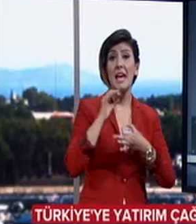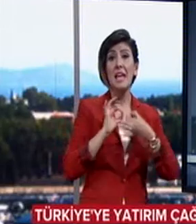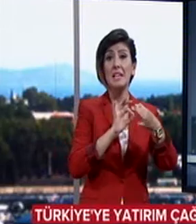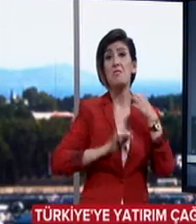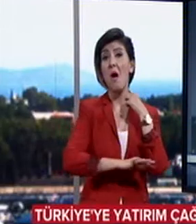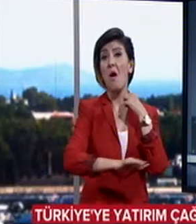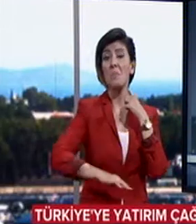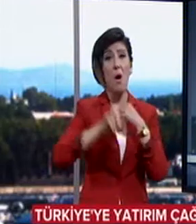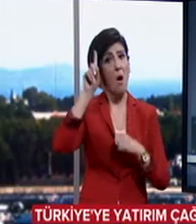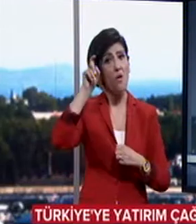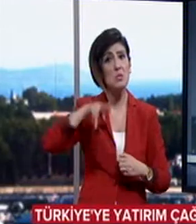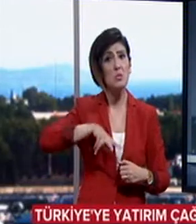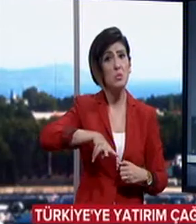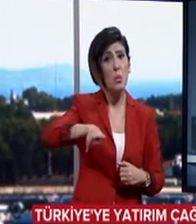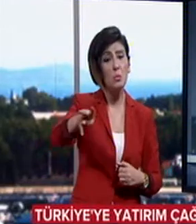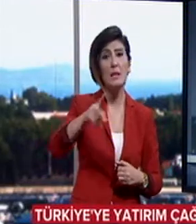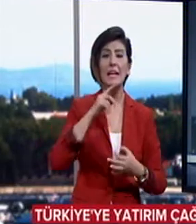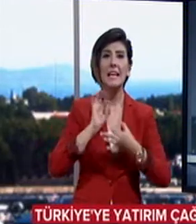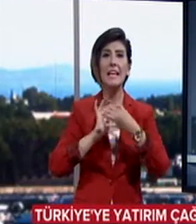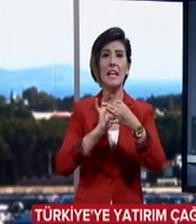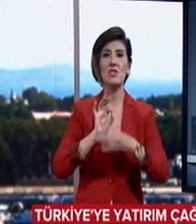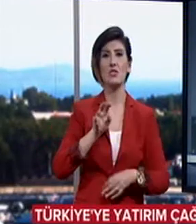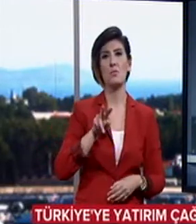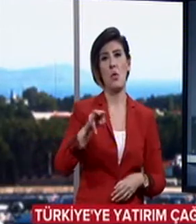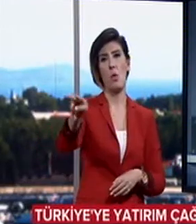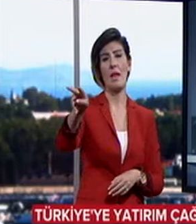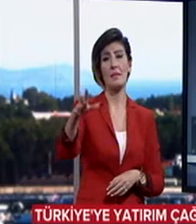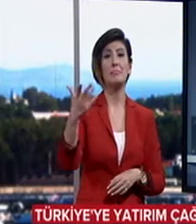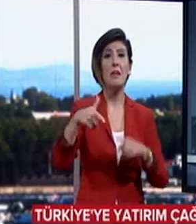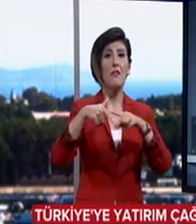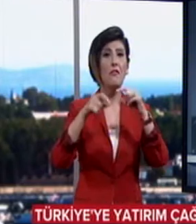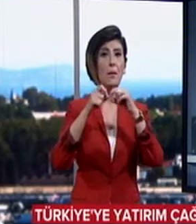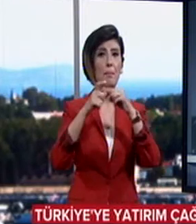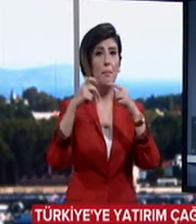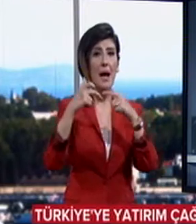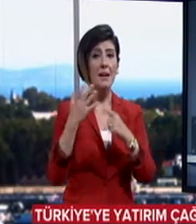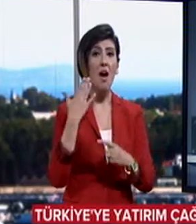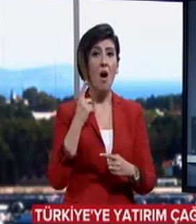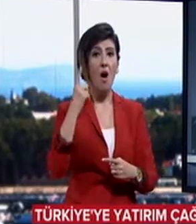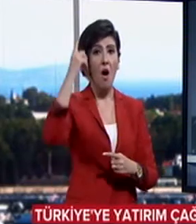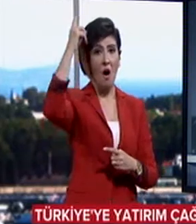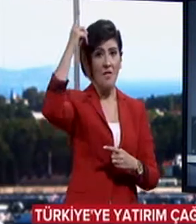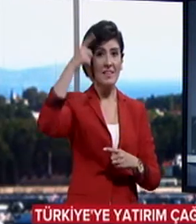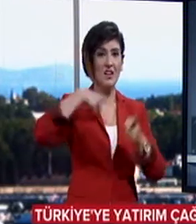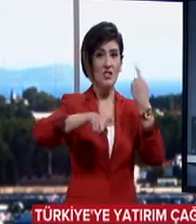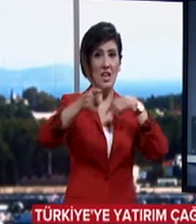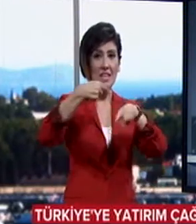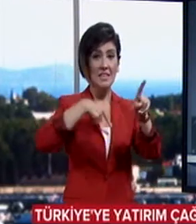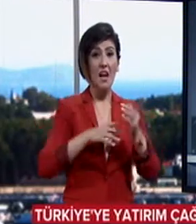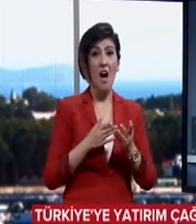İletişim altyapısı, akıl yolları, iletişim yolları. Gerek fiber, gerek havadan şerit sayısını